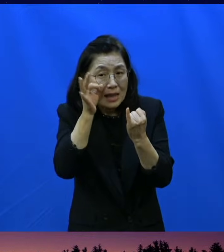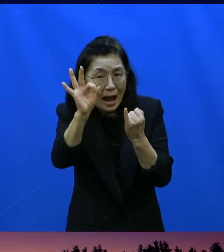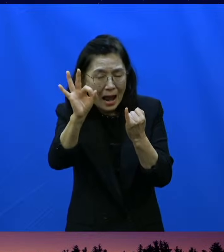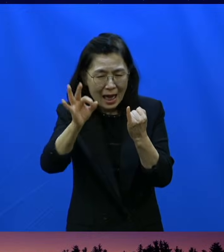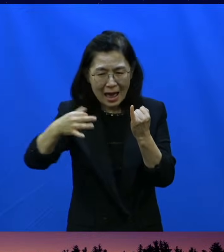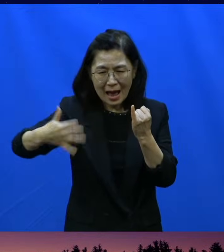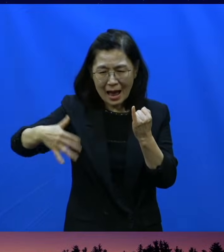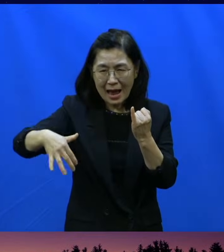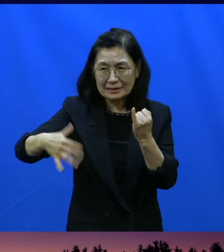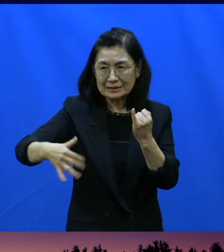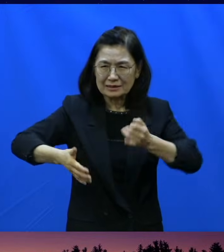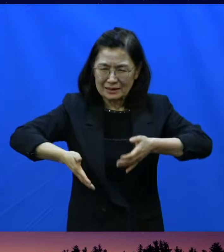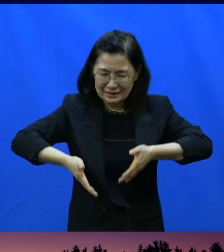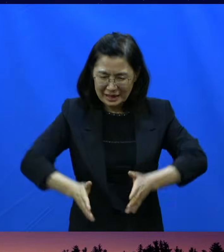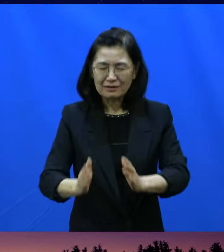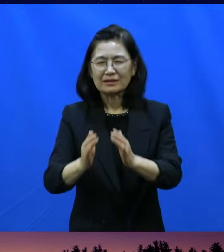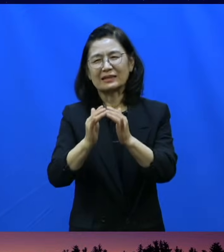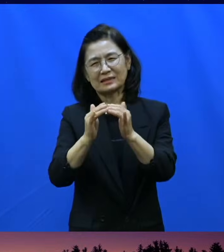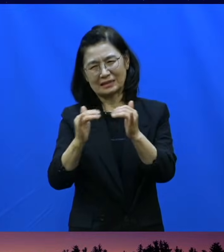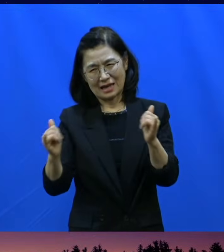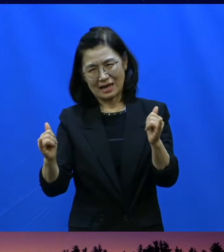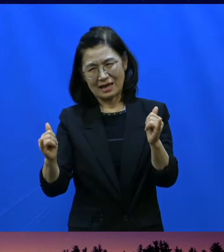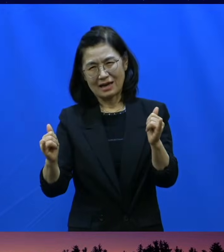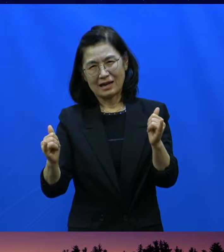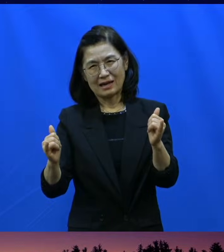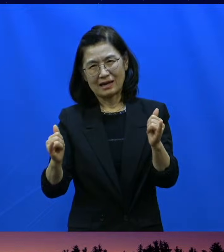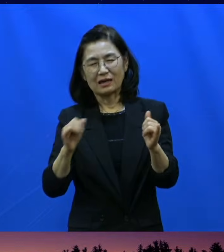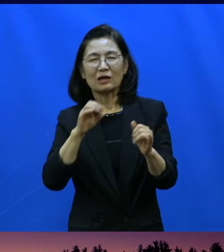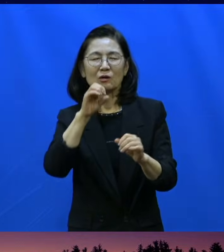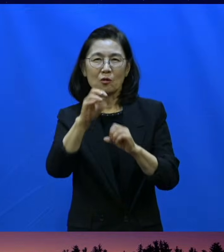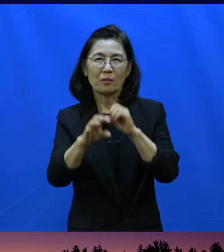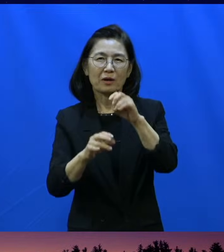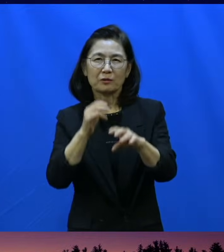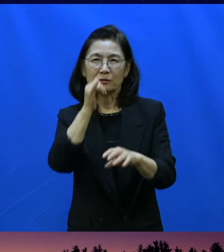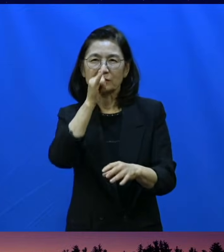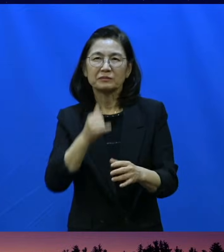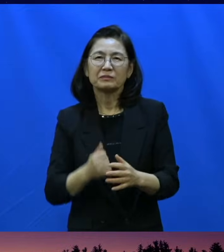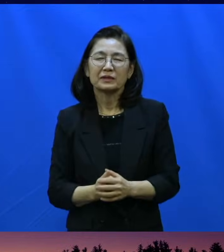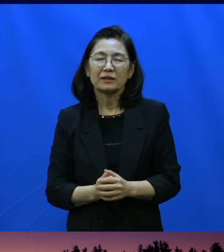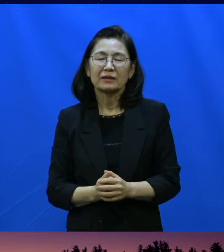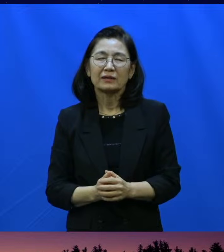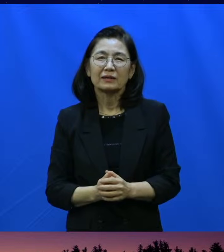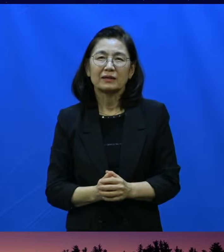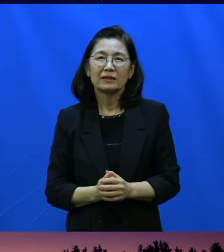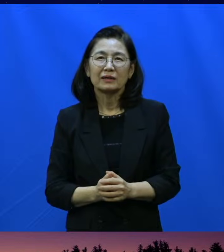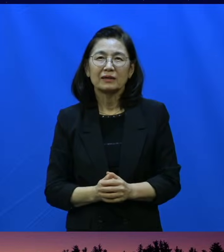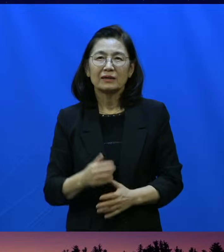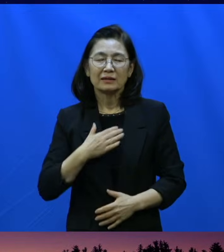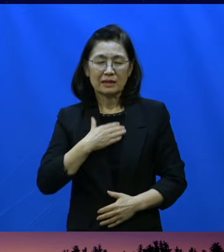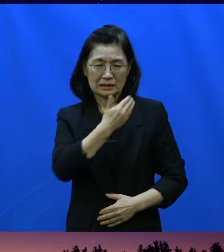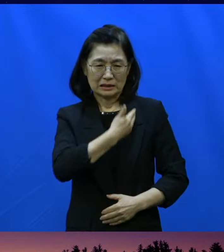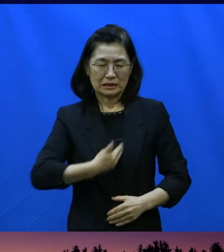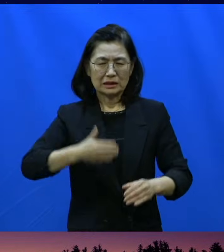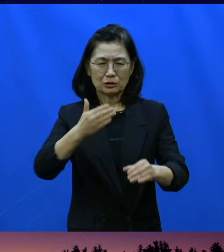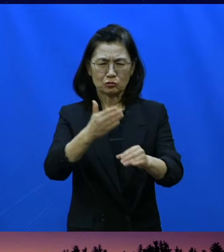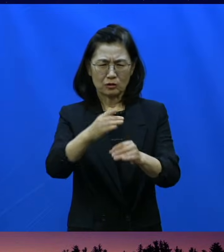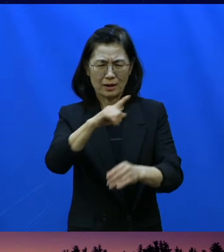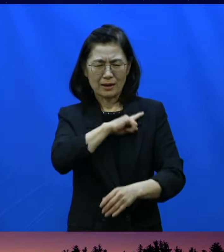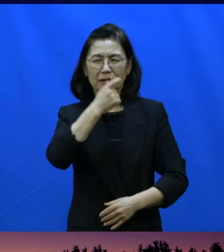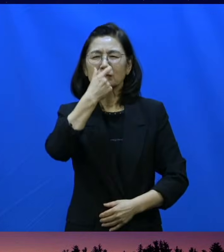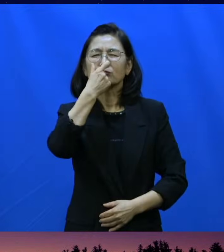뭐 사람이 되지 않을 뻔했다, 뭐 이제 이런 정도예요. 나는 사도 중에 가장 작은